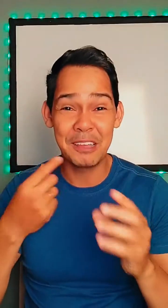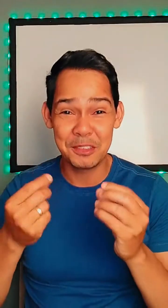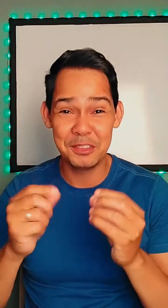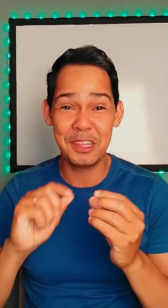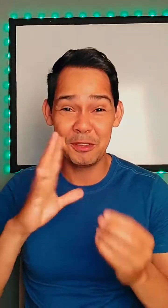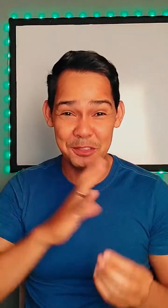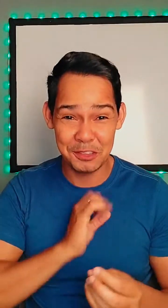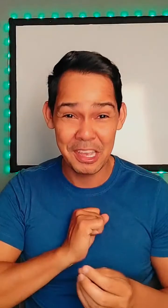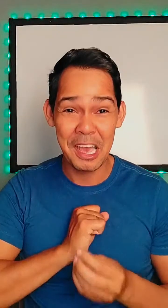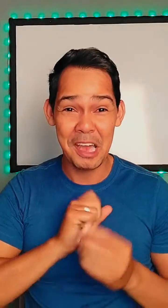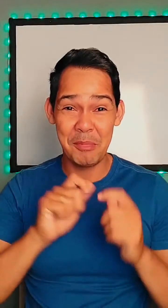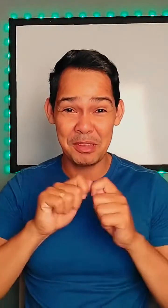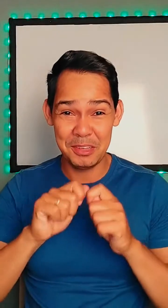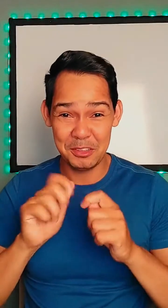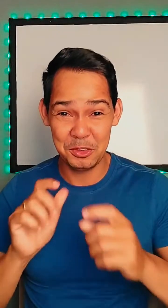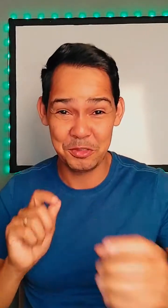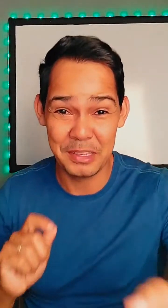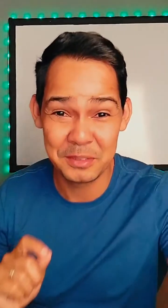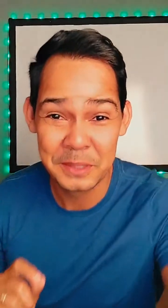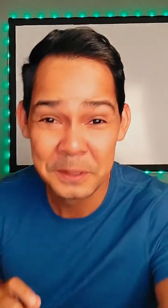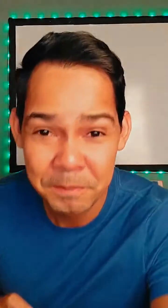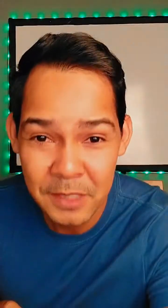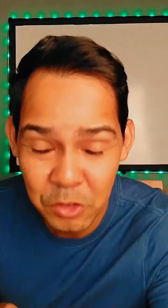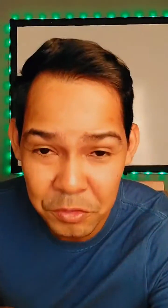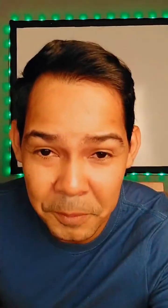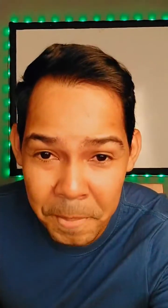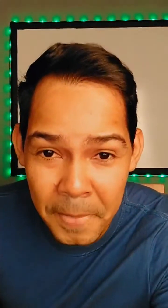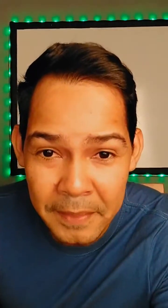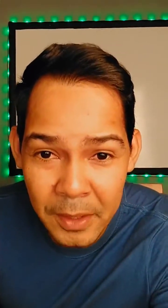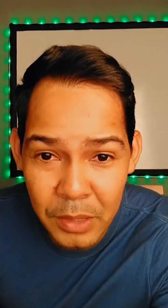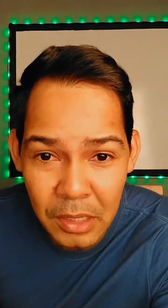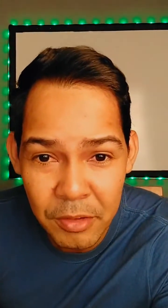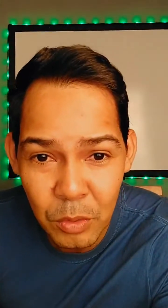gente tem quando a gente ama aquilo que a gente faz. Deixa eu ver. Tem alguém que falou aqui.